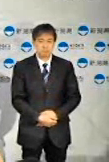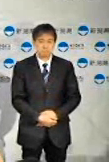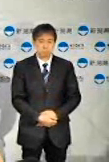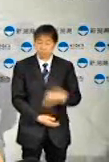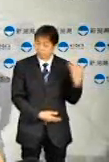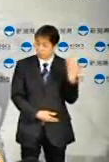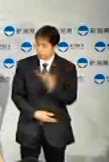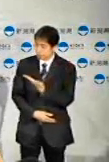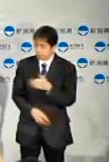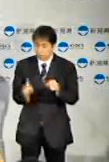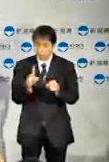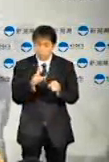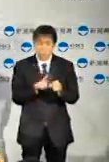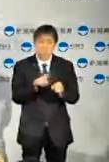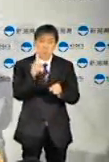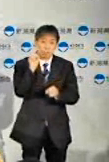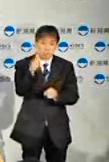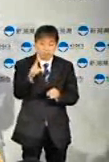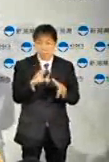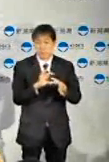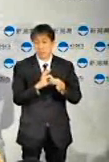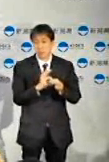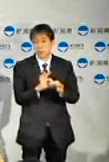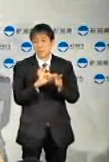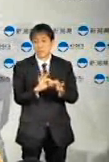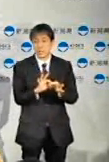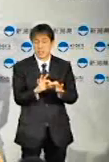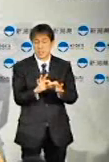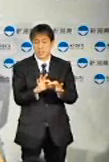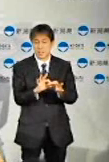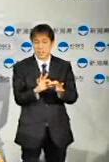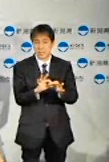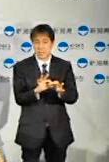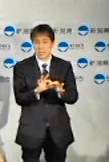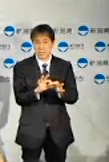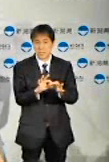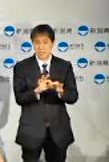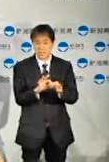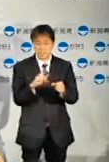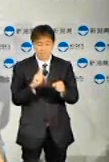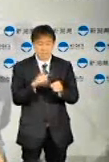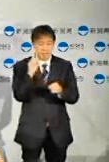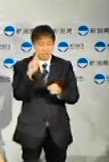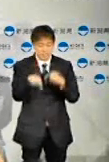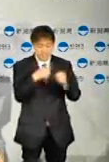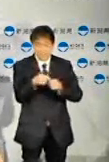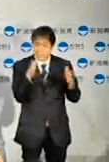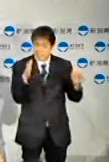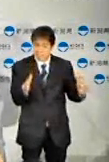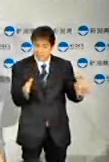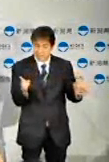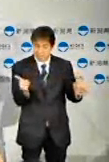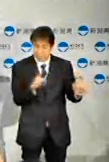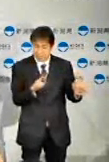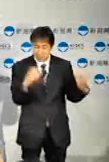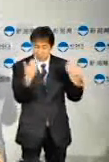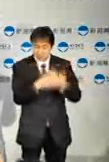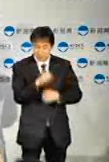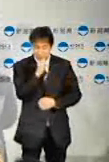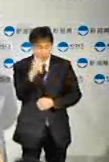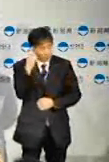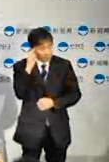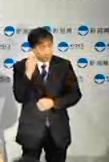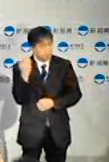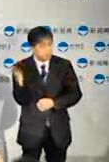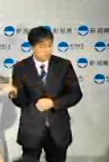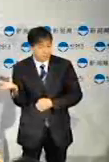最後に来年についてなんですけれども、どのような1年にしたいというふうにお考えになりますか。